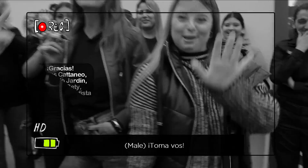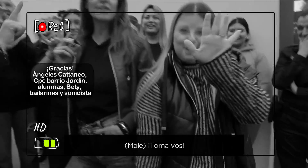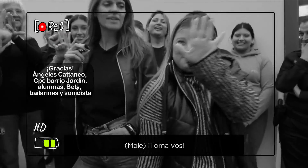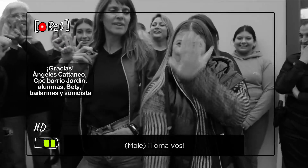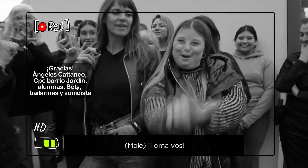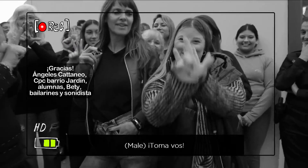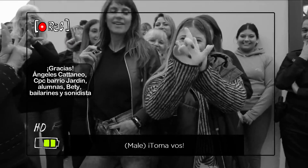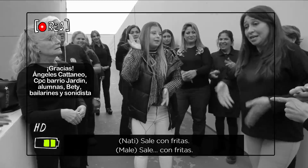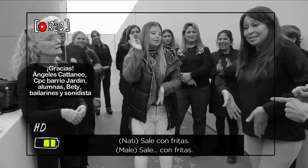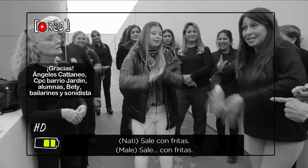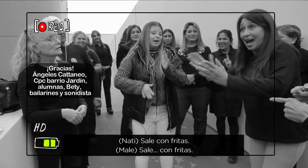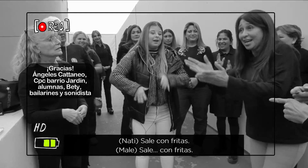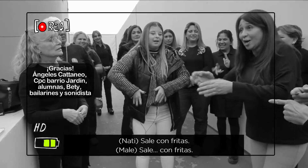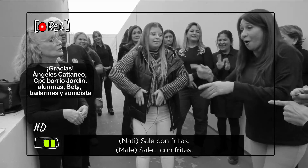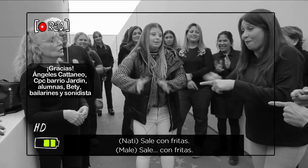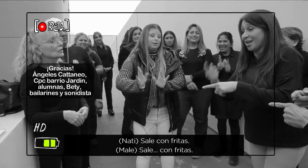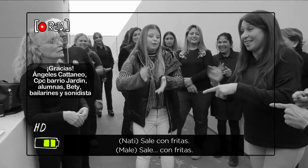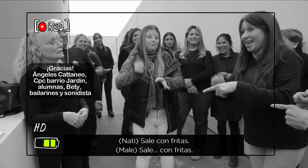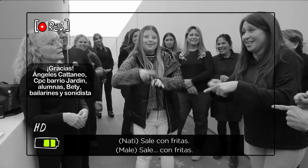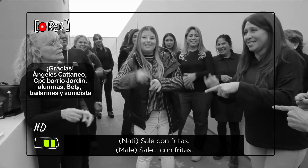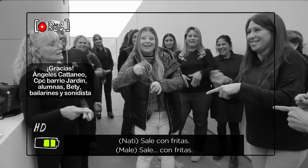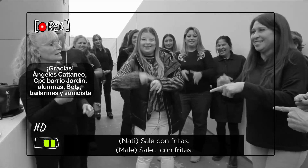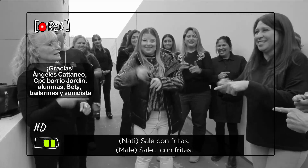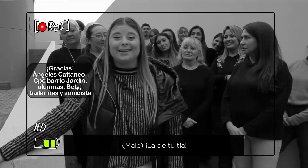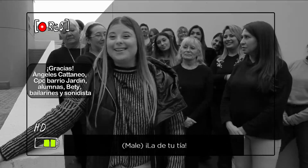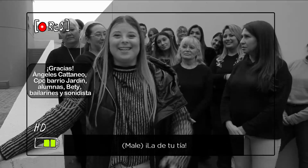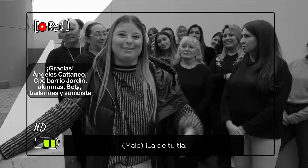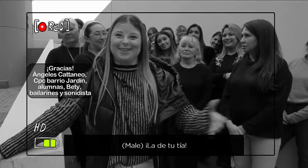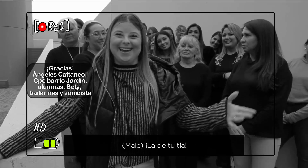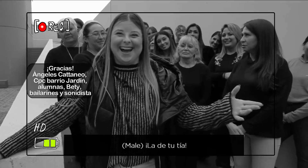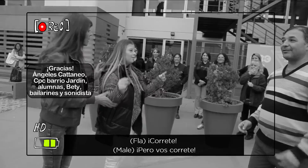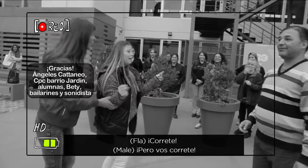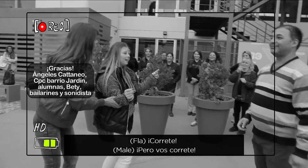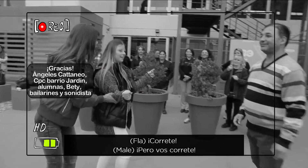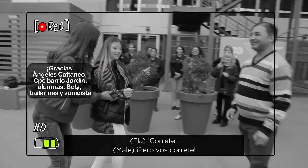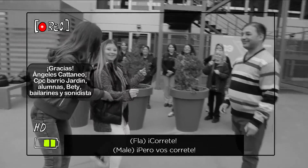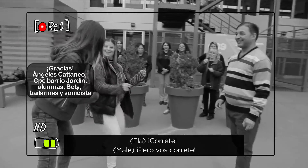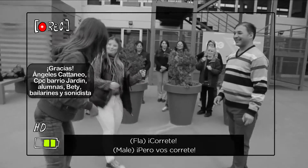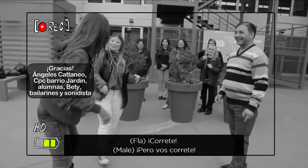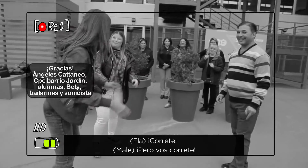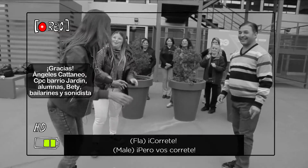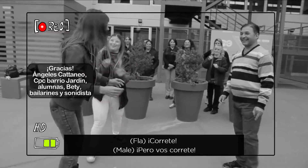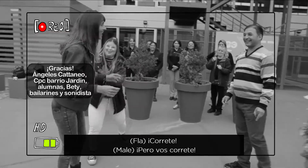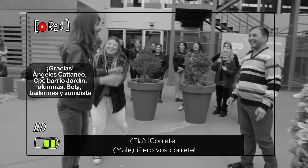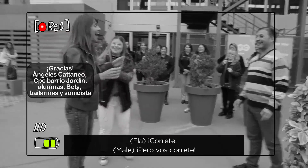Toma vos. Dale. Con fritas. La de tu tía. ¿Por qué? ¡Pero no, vete!